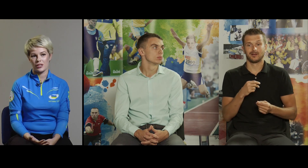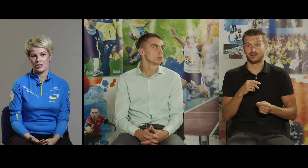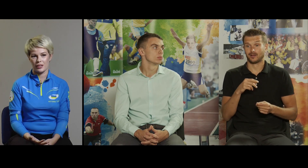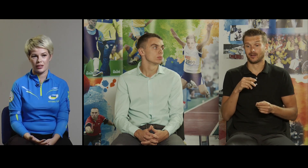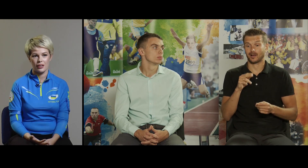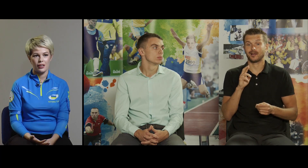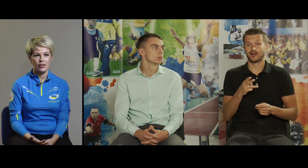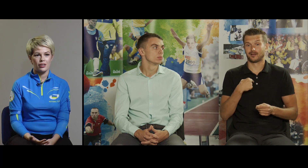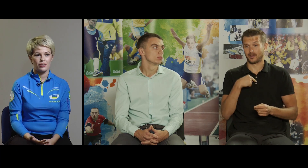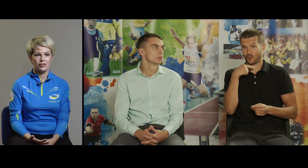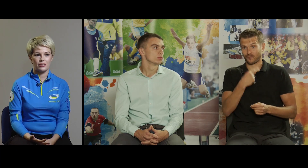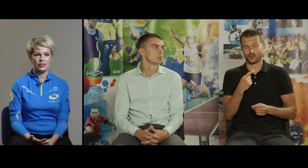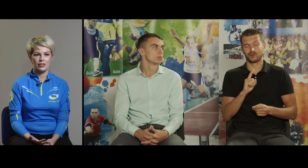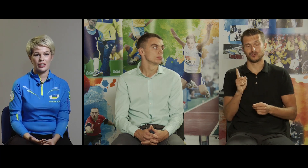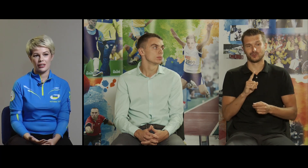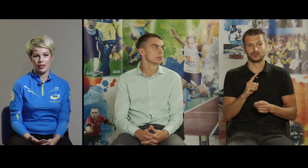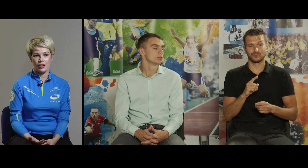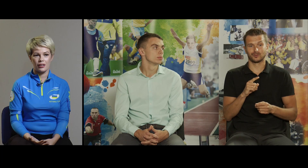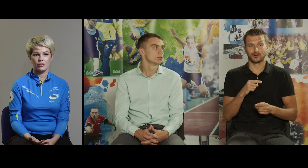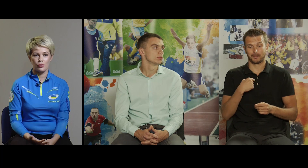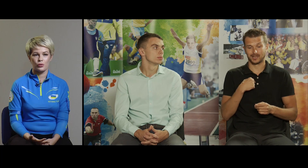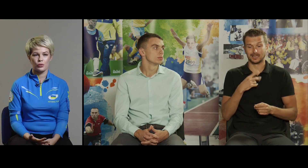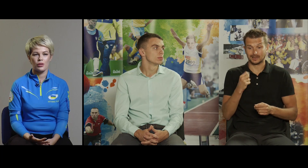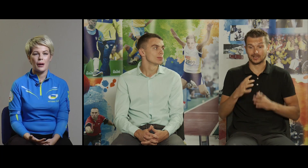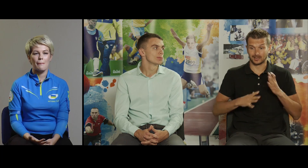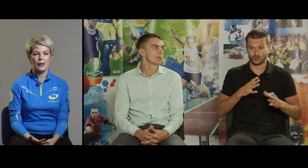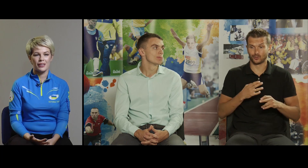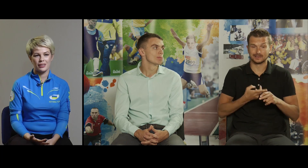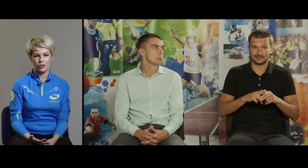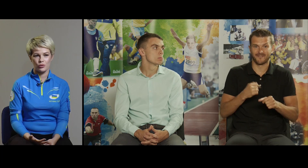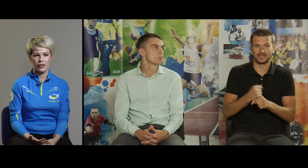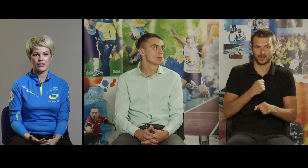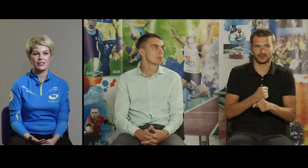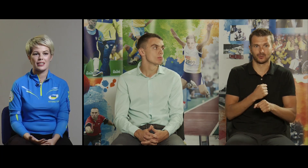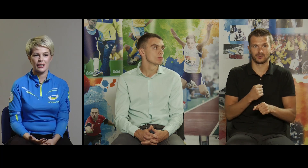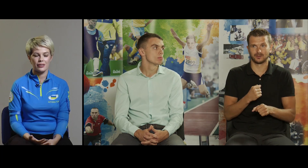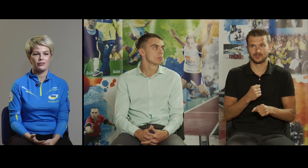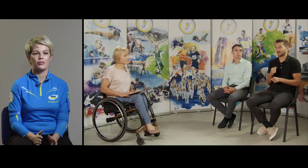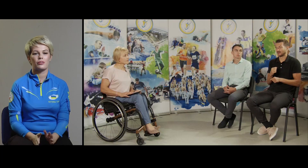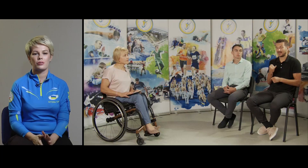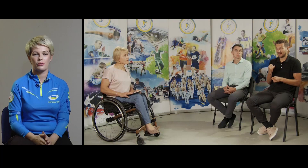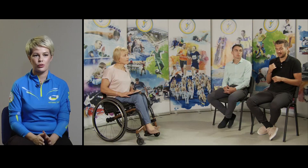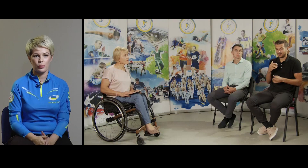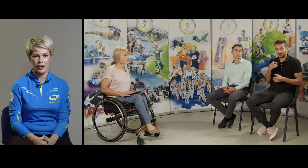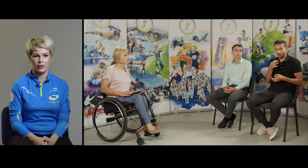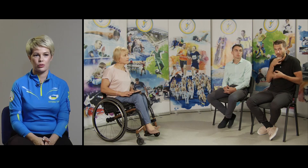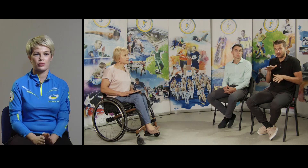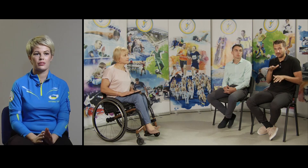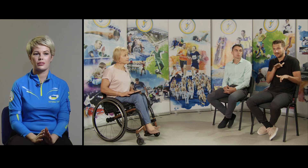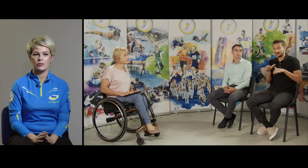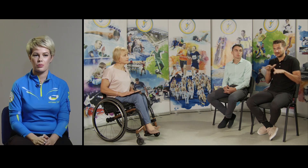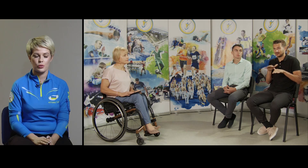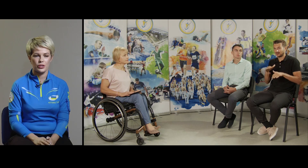під час гри. Так як я говорю, ми на тренуваннях це